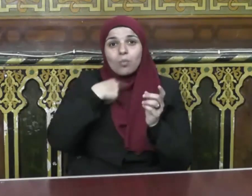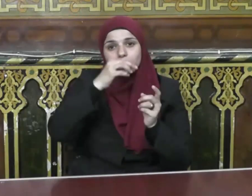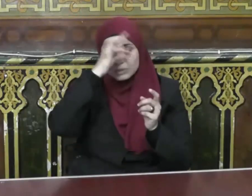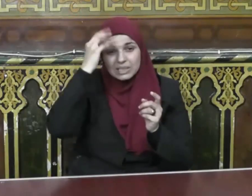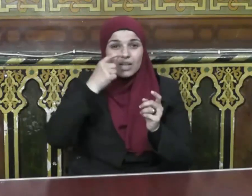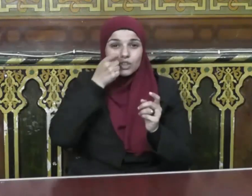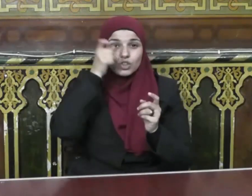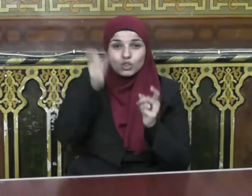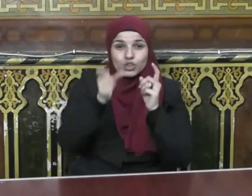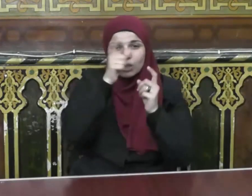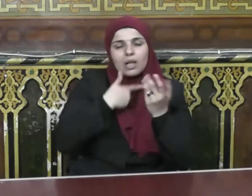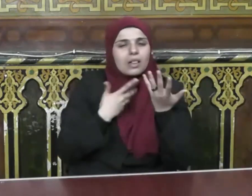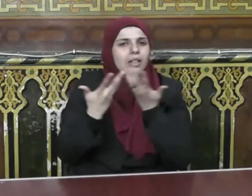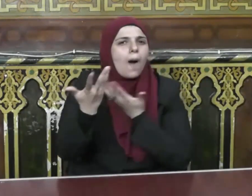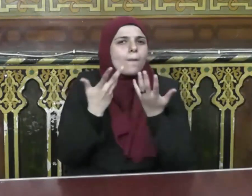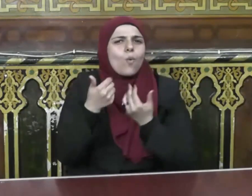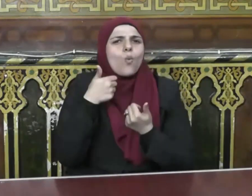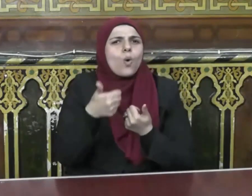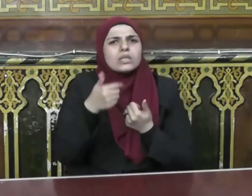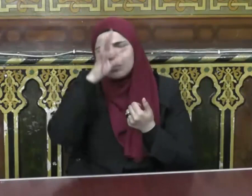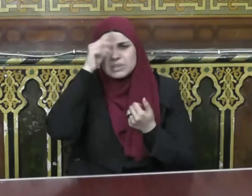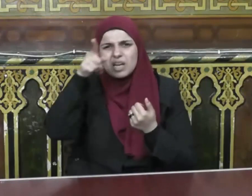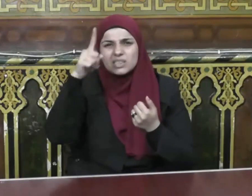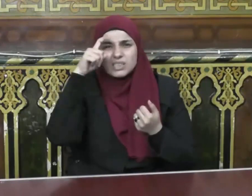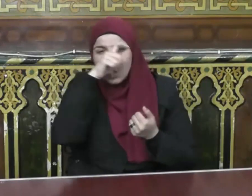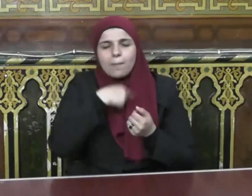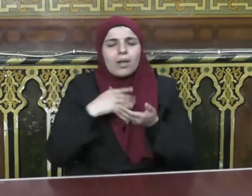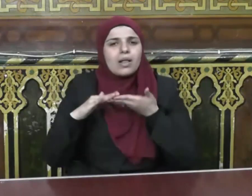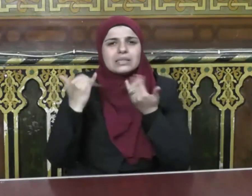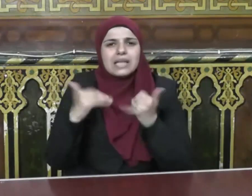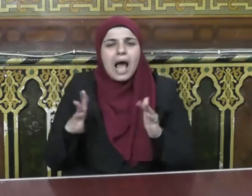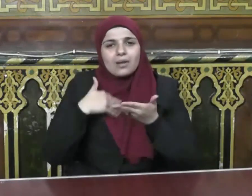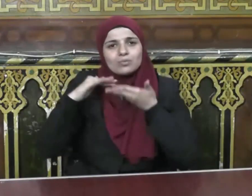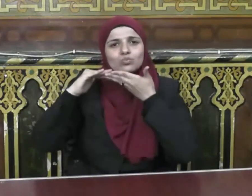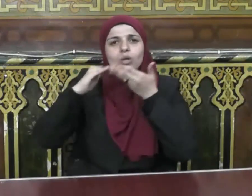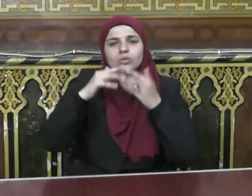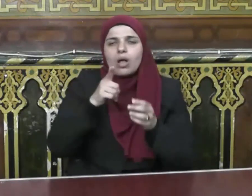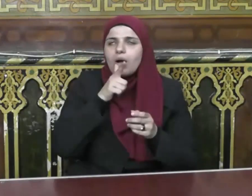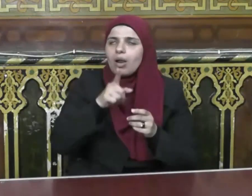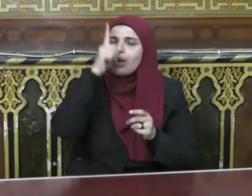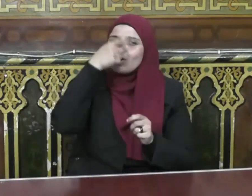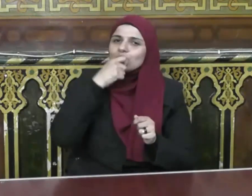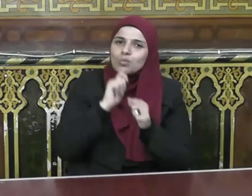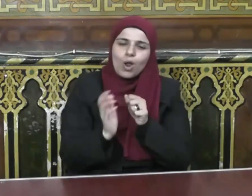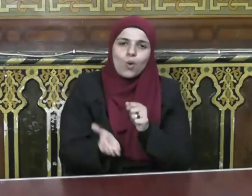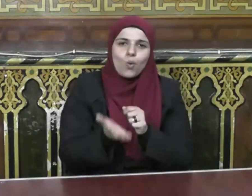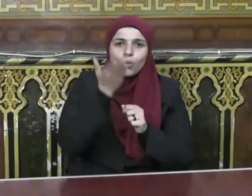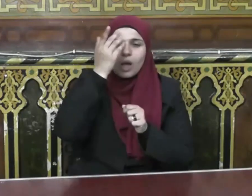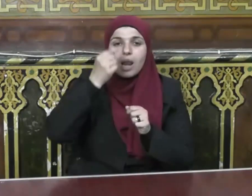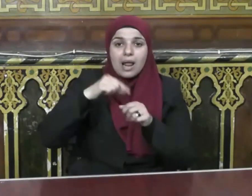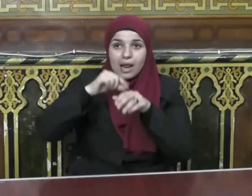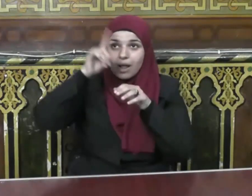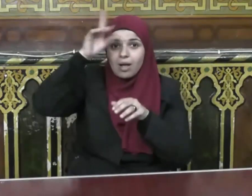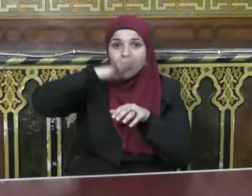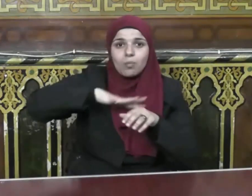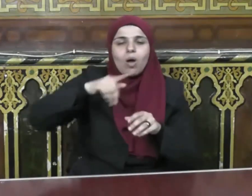غلمانه أن يتجاوزوا عن المعسر. قال: قال الله عز وجل: نحن أحق بذلك